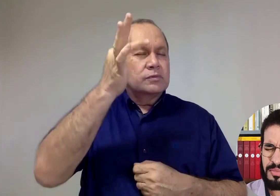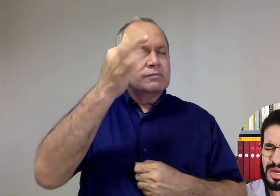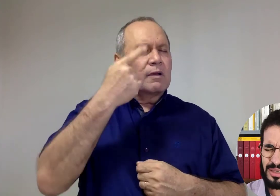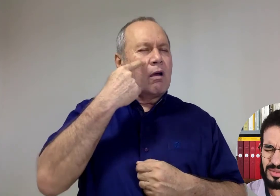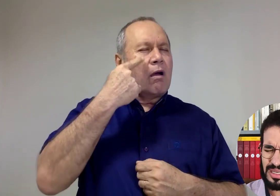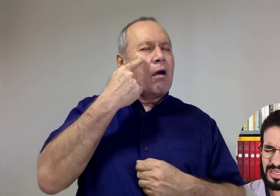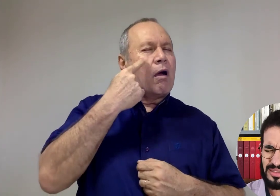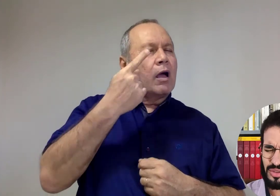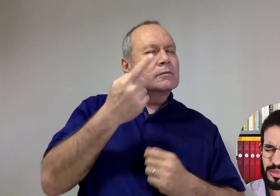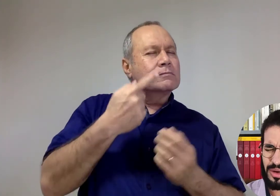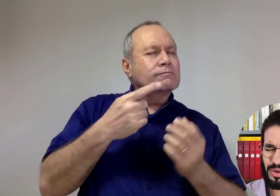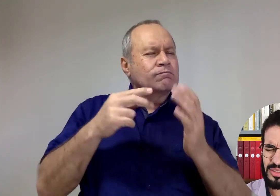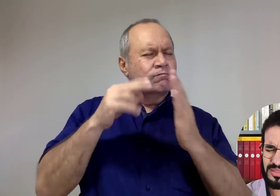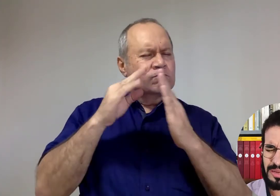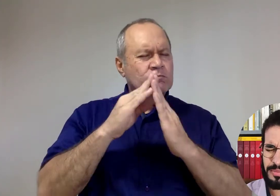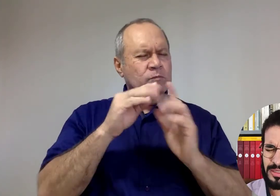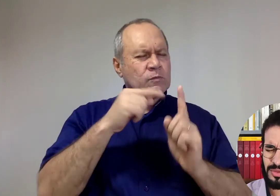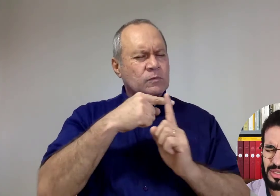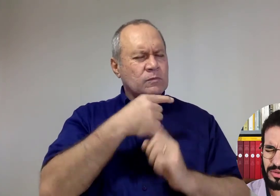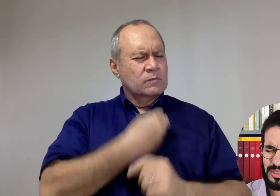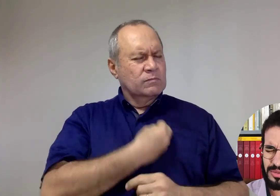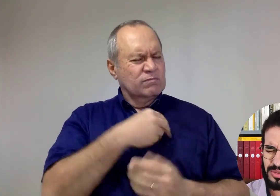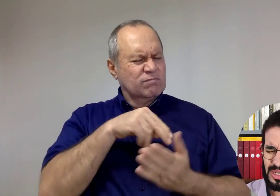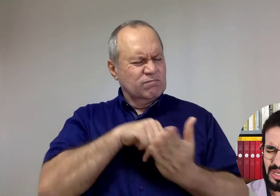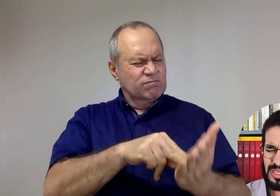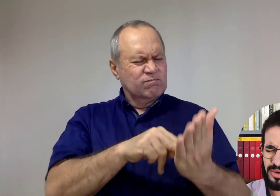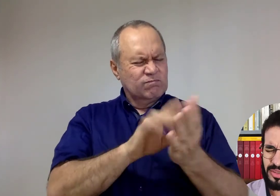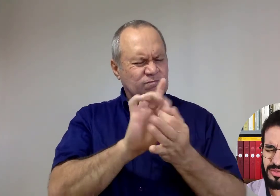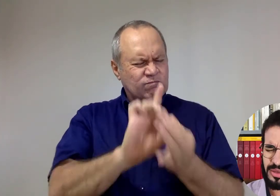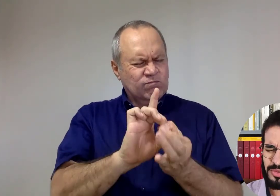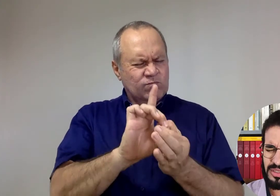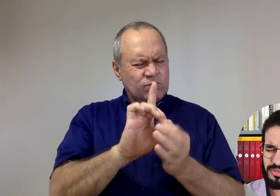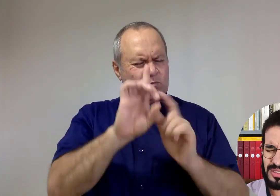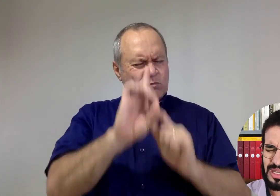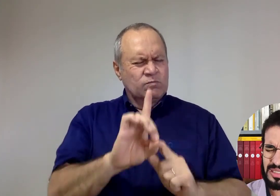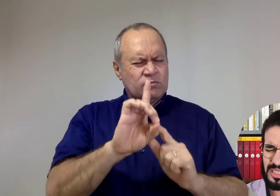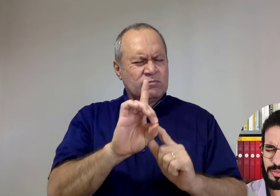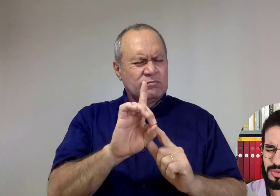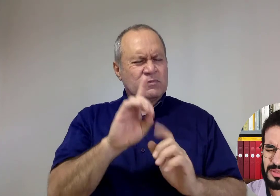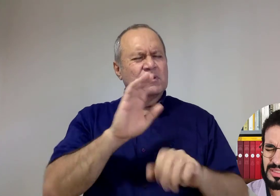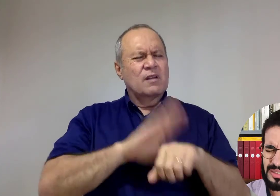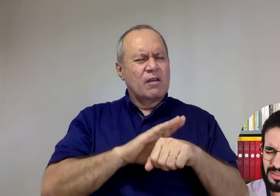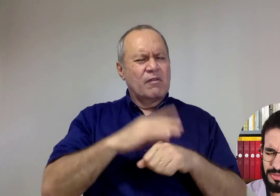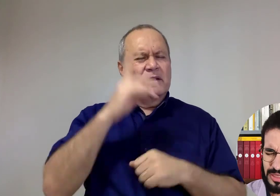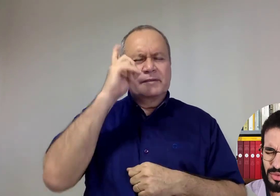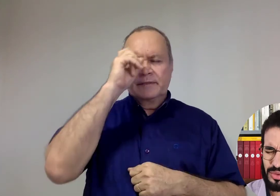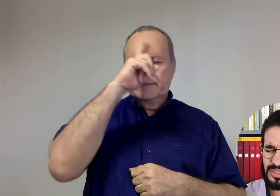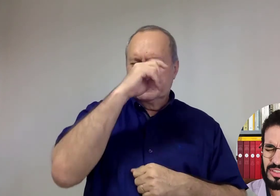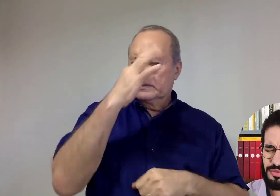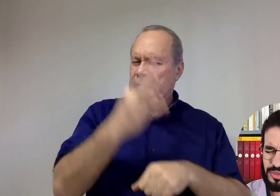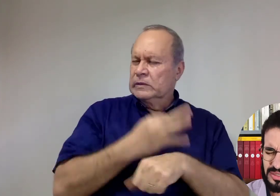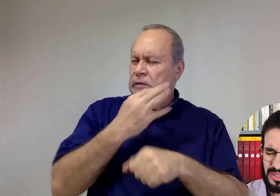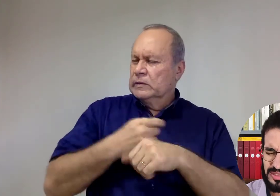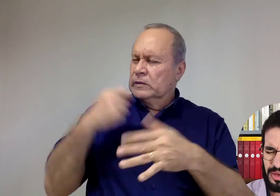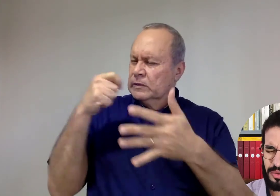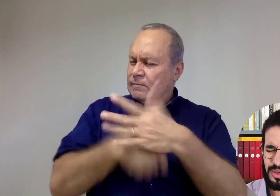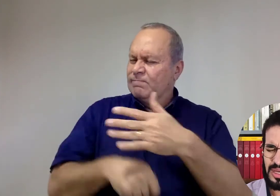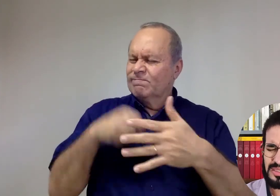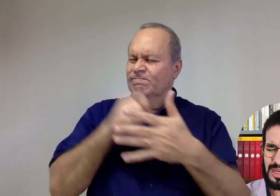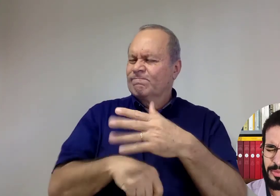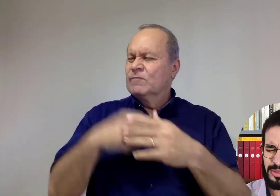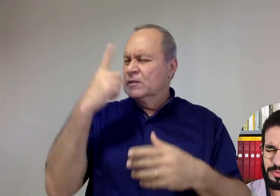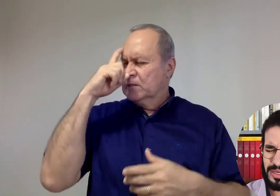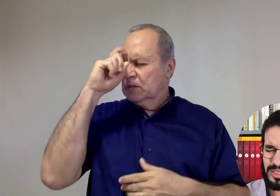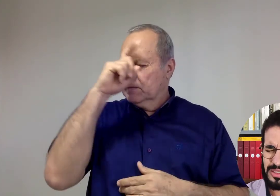e firmar a nossa casa sobre a rocha, sabendo, Senhor Deus, que nós vamos enfrentar tempos desafiadores, difíceis,